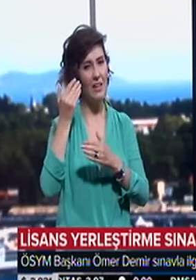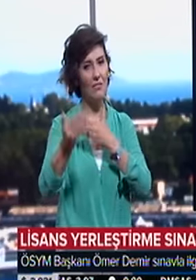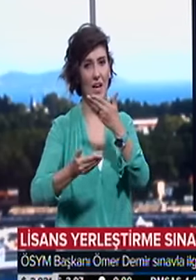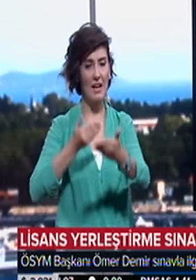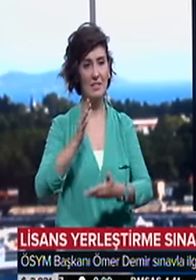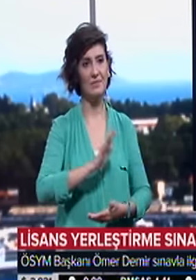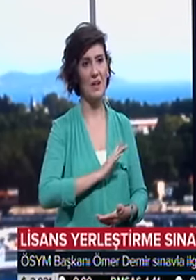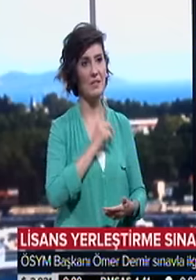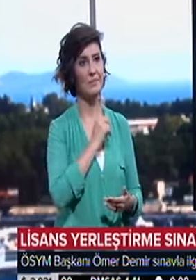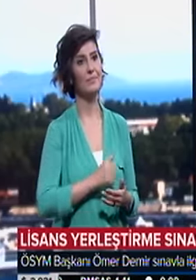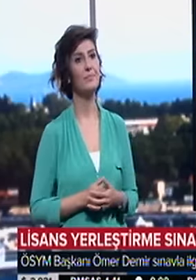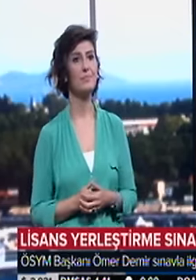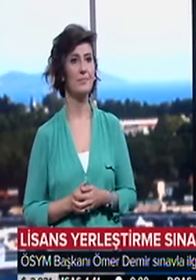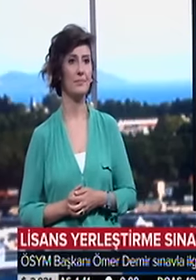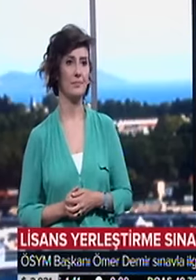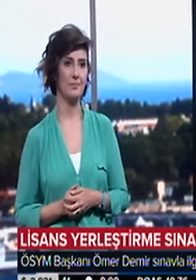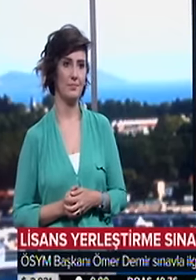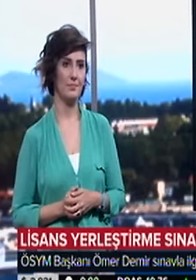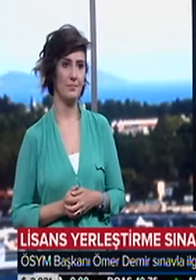verdi.